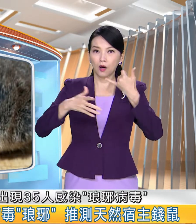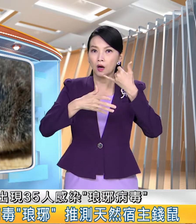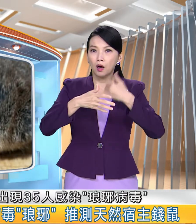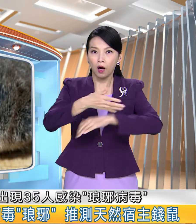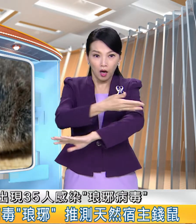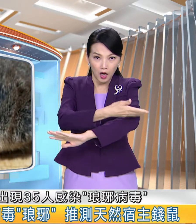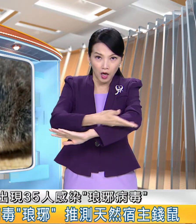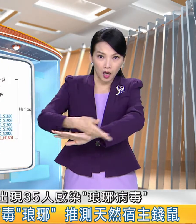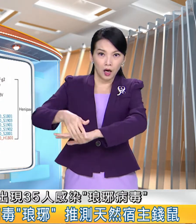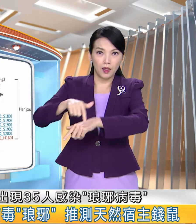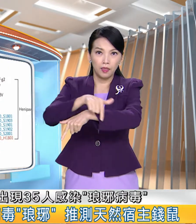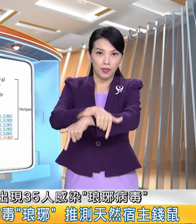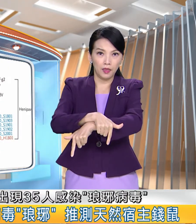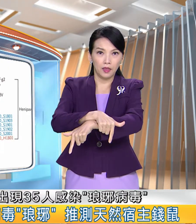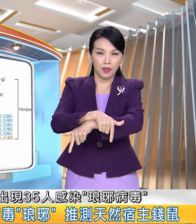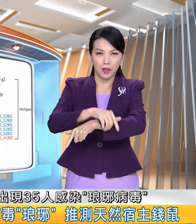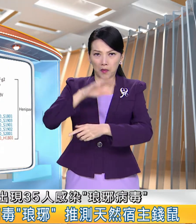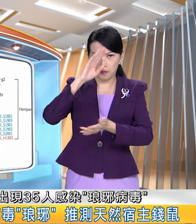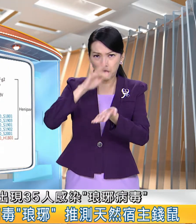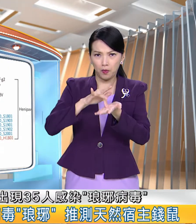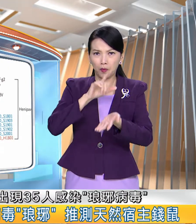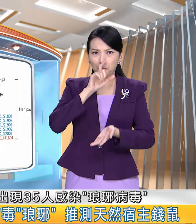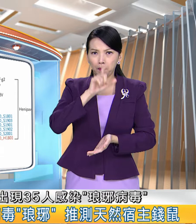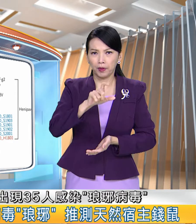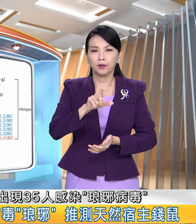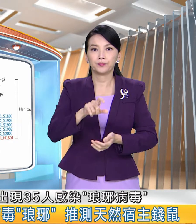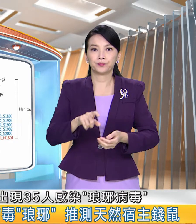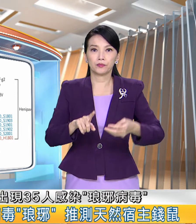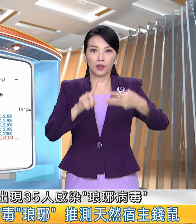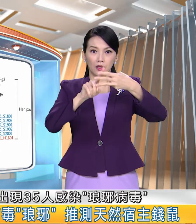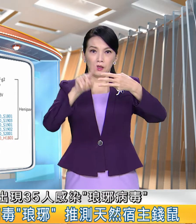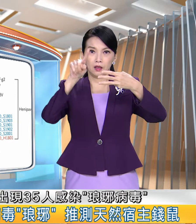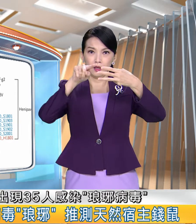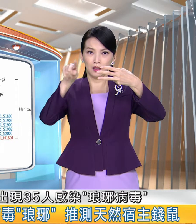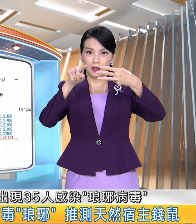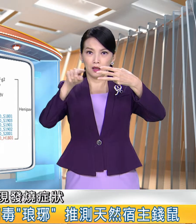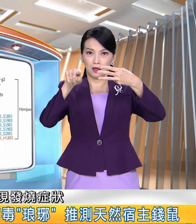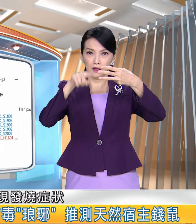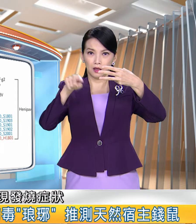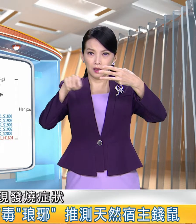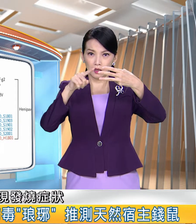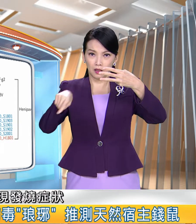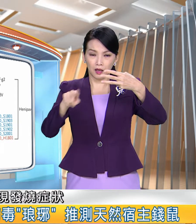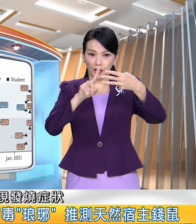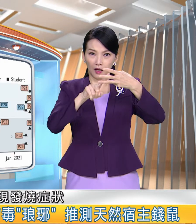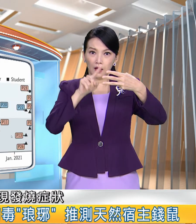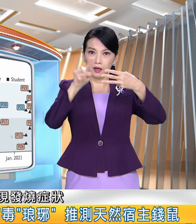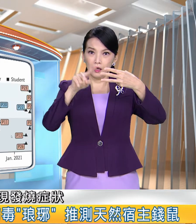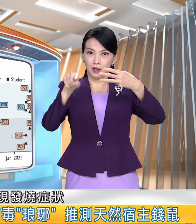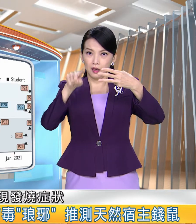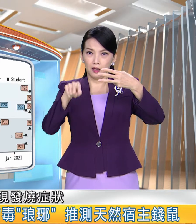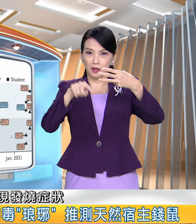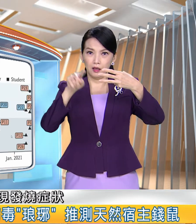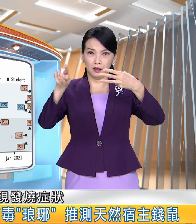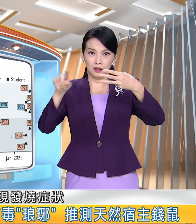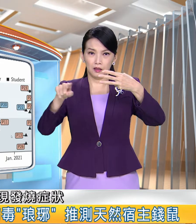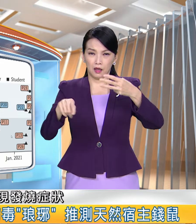了35个人感染了狼疫病毒，患者100%会出现发烧症